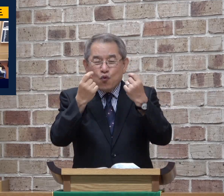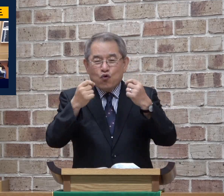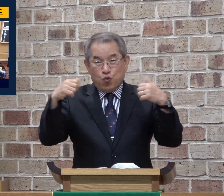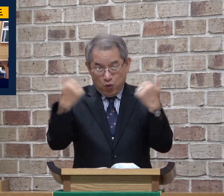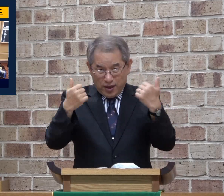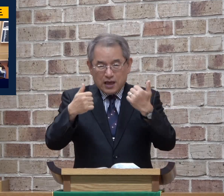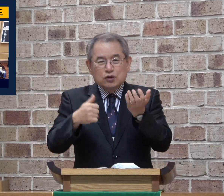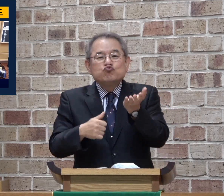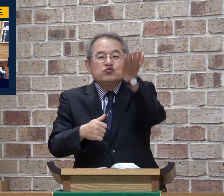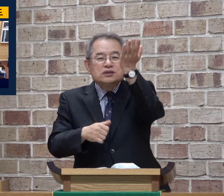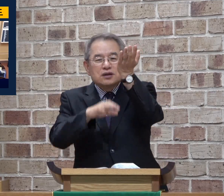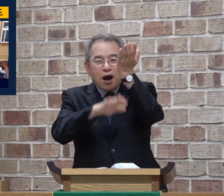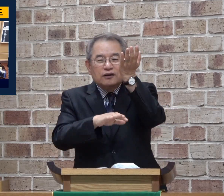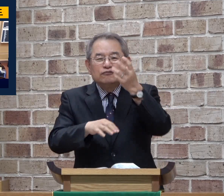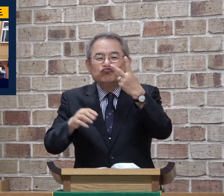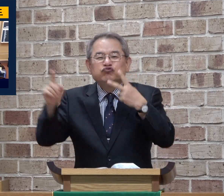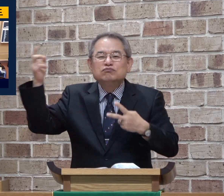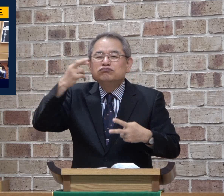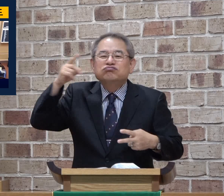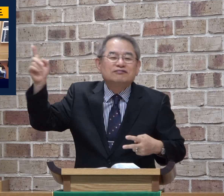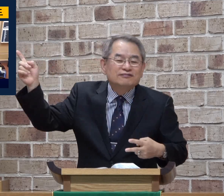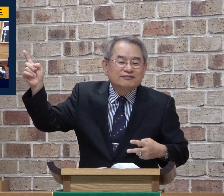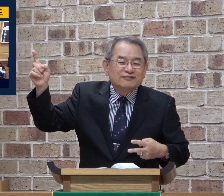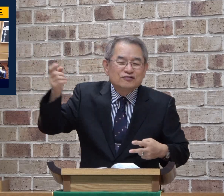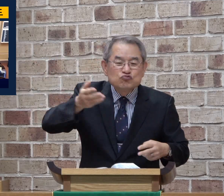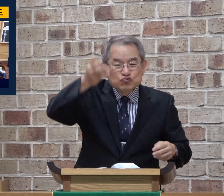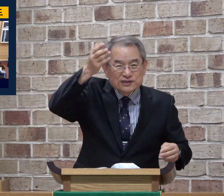우리나라처럼 국회 의회를 할 때 그 의회 상단에서